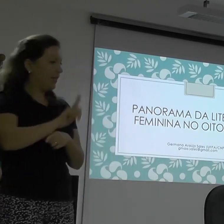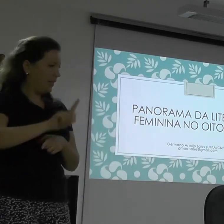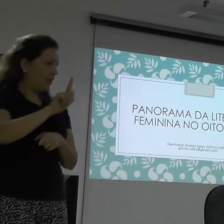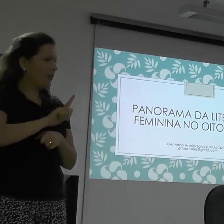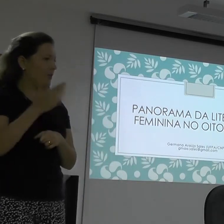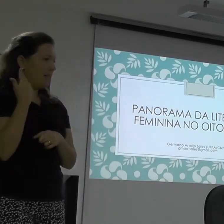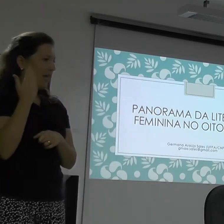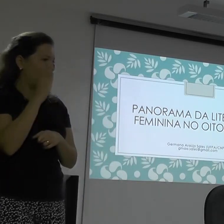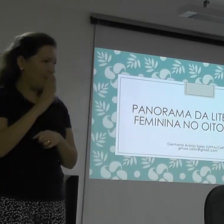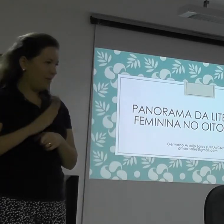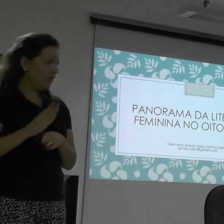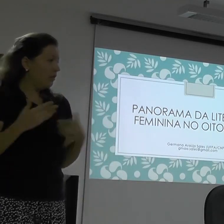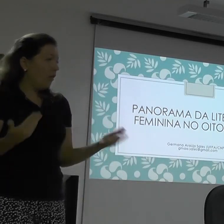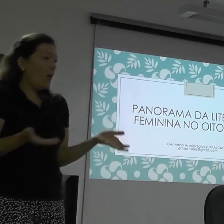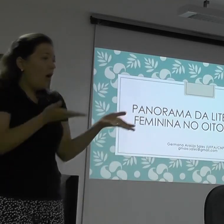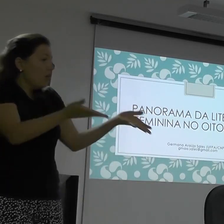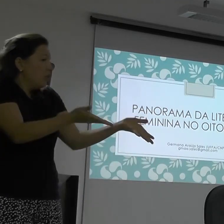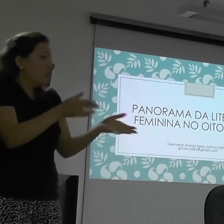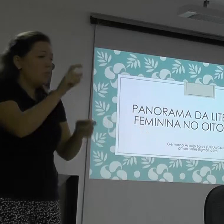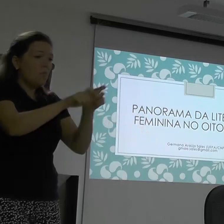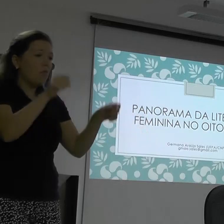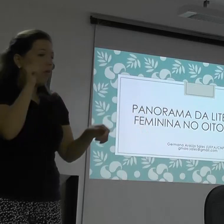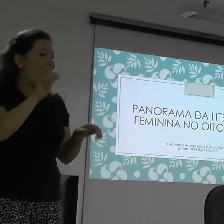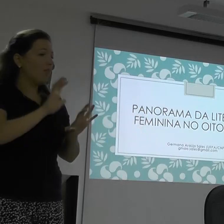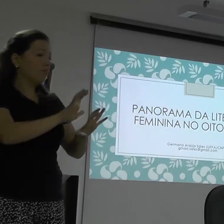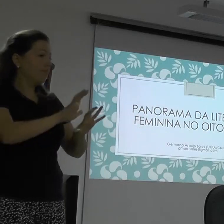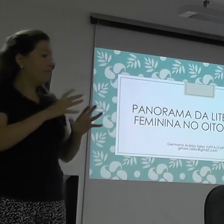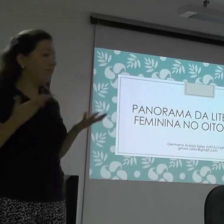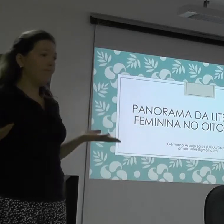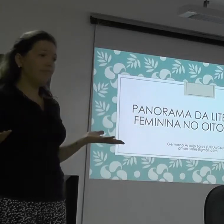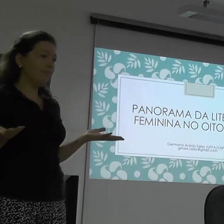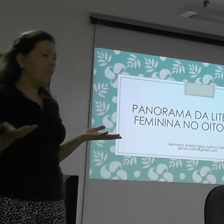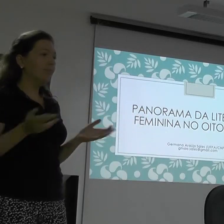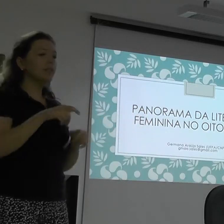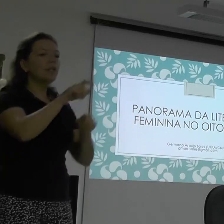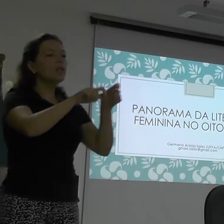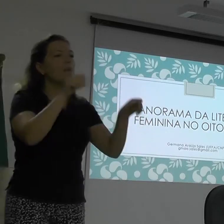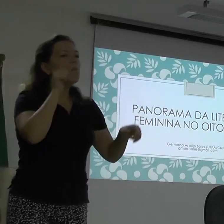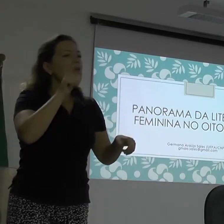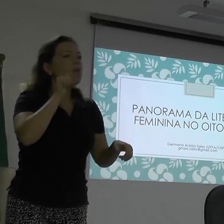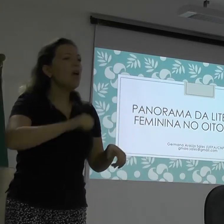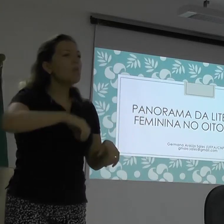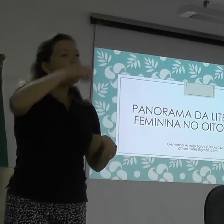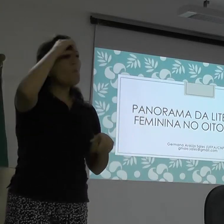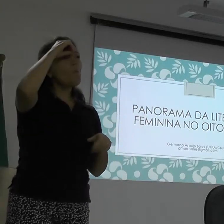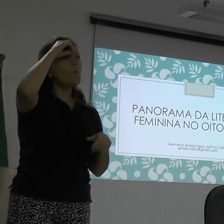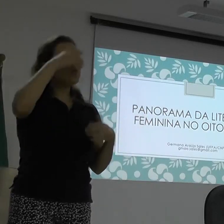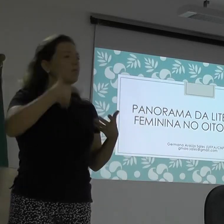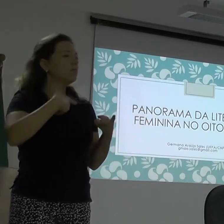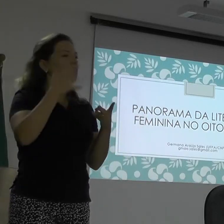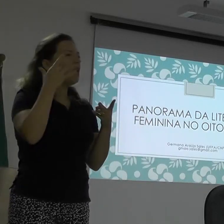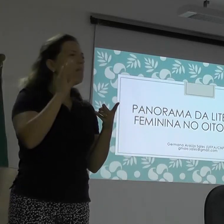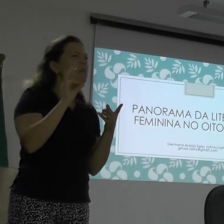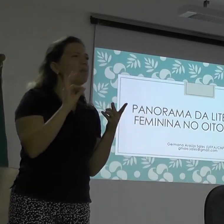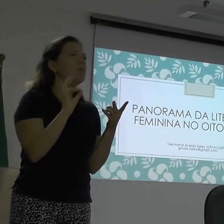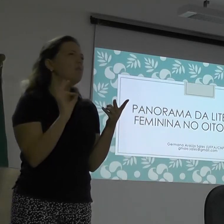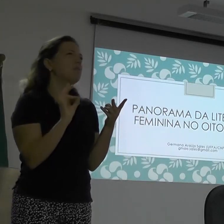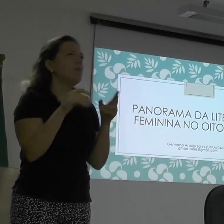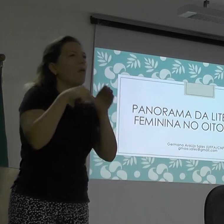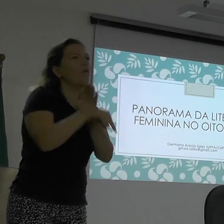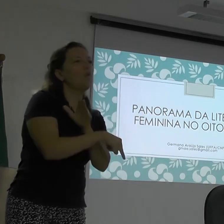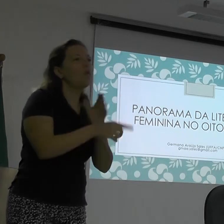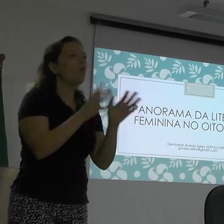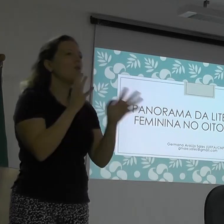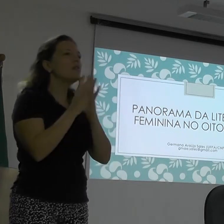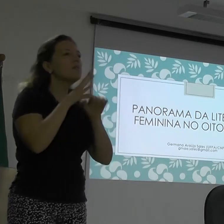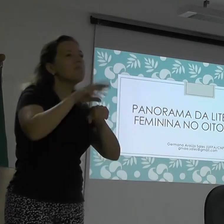mesmo. Era essa, vamos dizer assim, algo que não sabia fazer muita coisa e que quase que se dizia assim, olha,